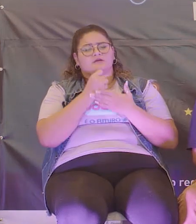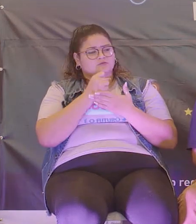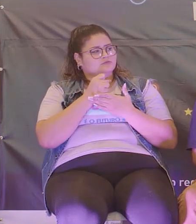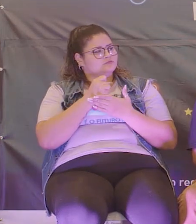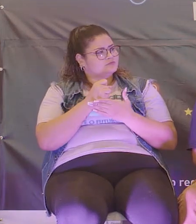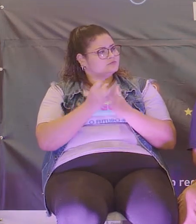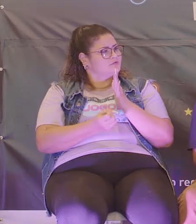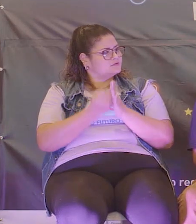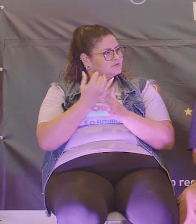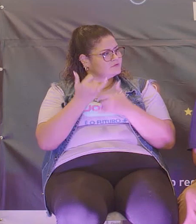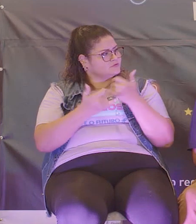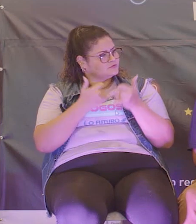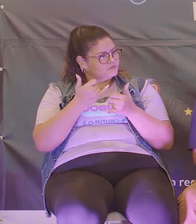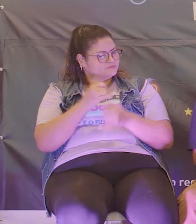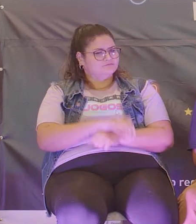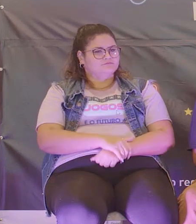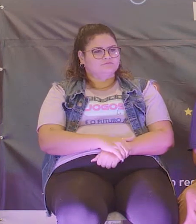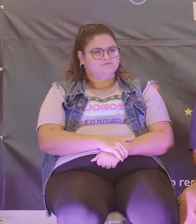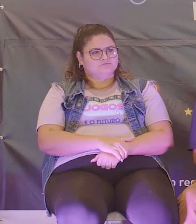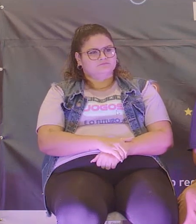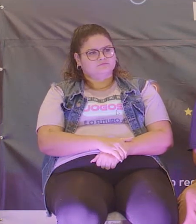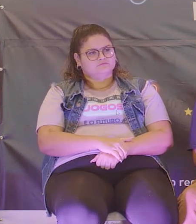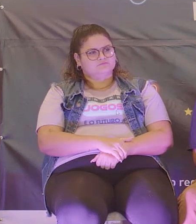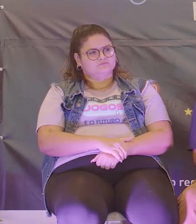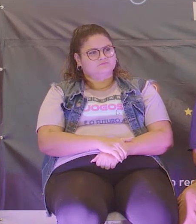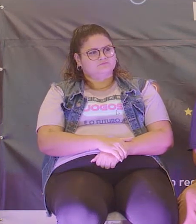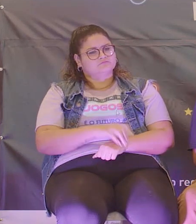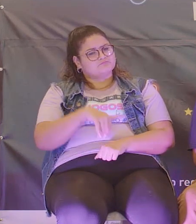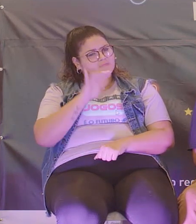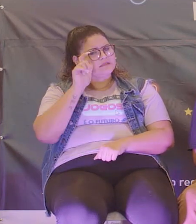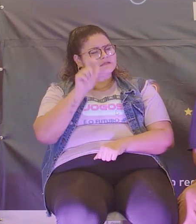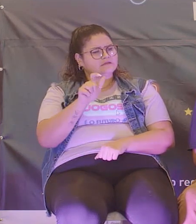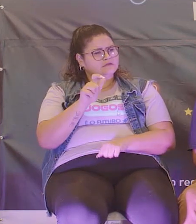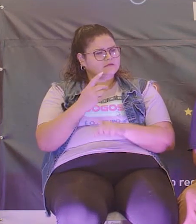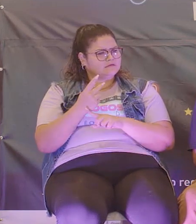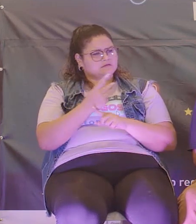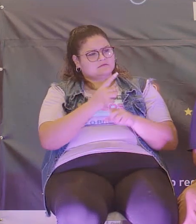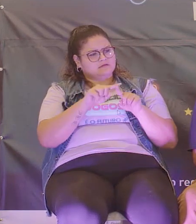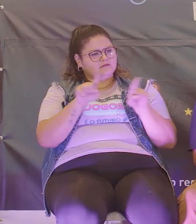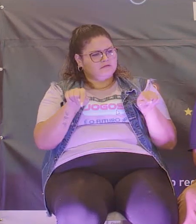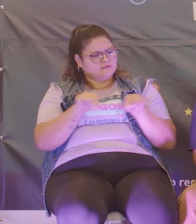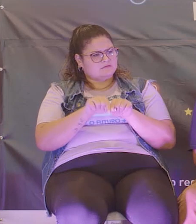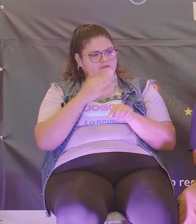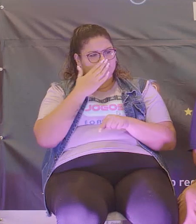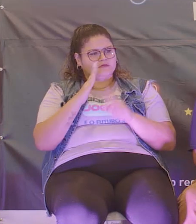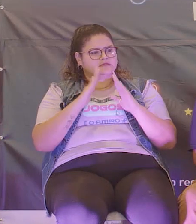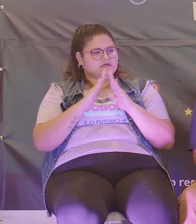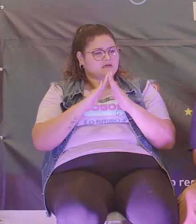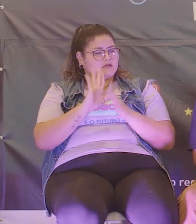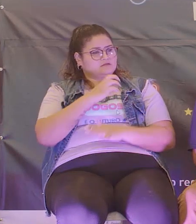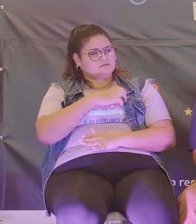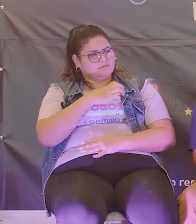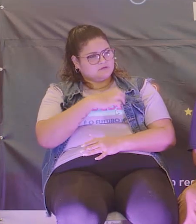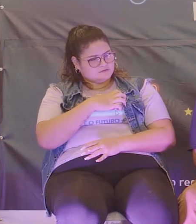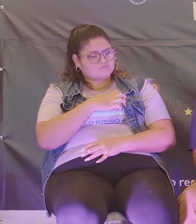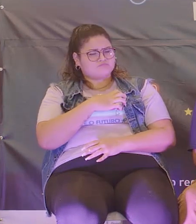Criar Jogos, no Game Jam, né? Quem tiver mais interessado, temos uma arena em frente às Casas Bahia, né, onde